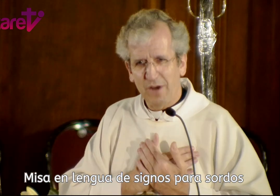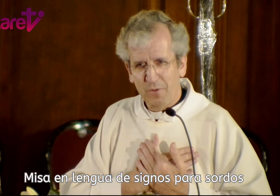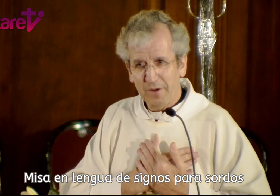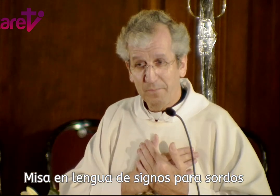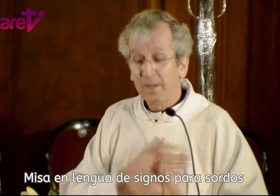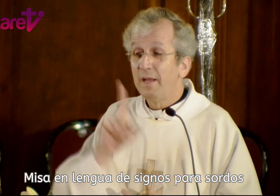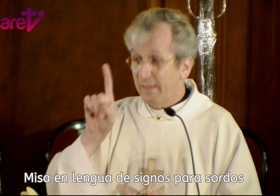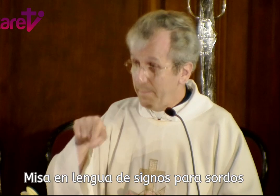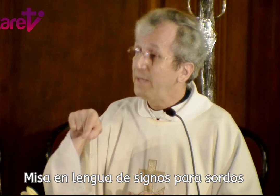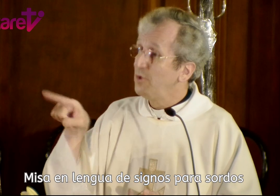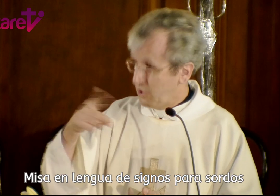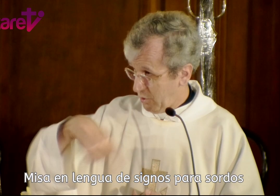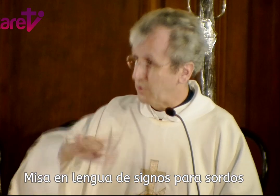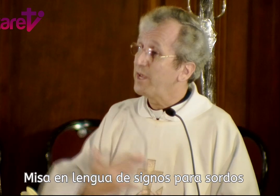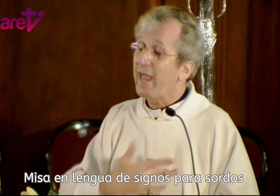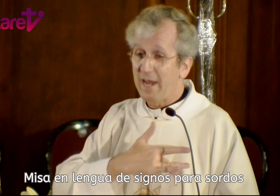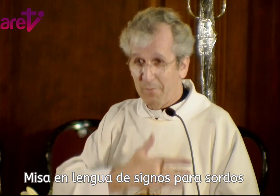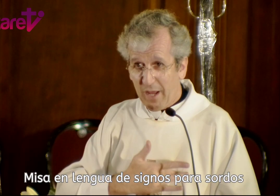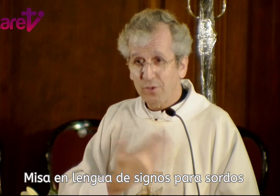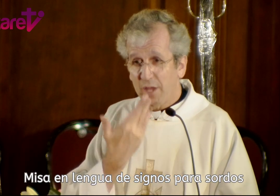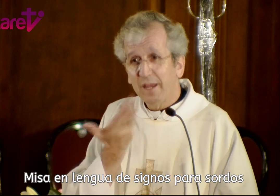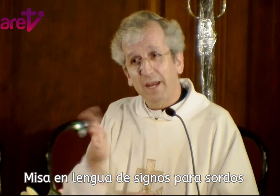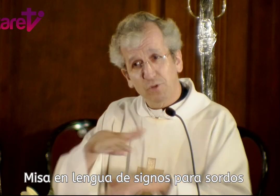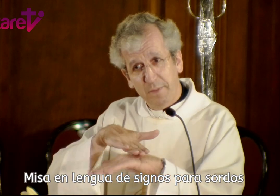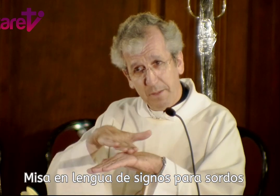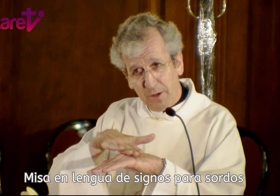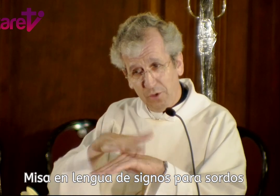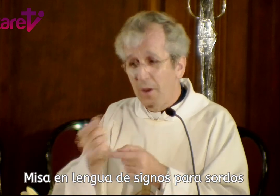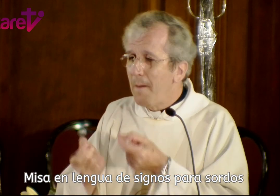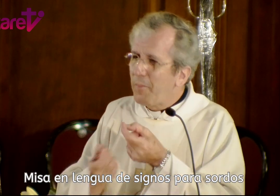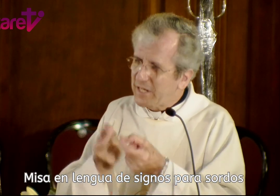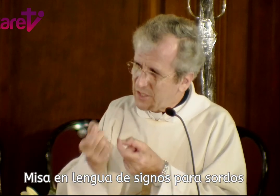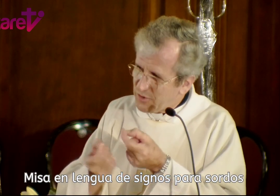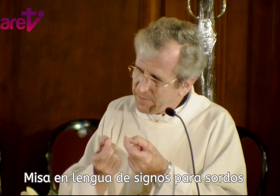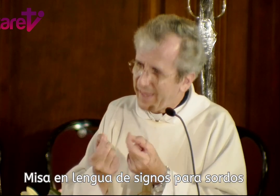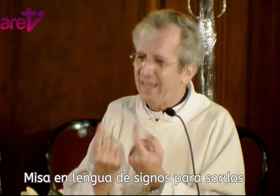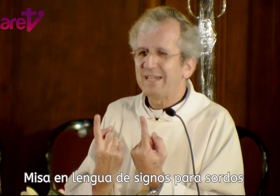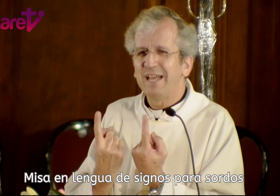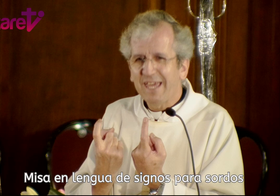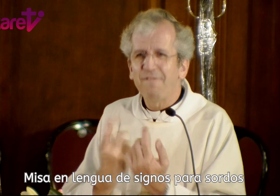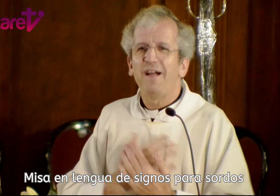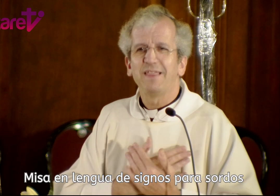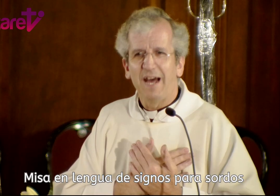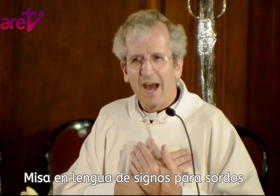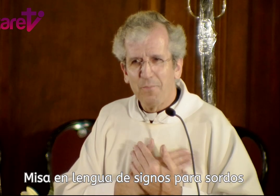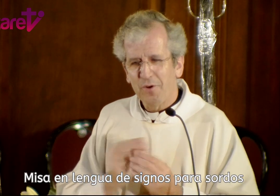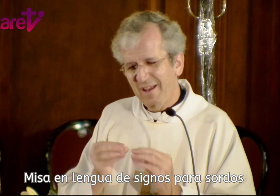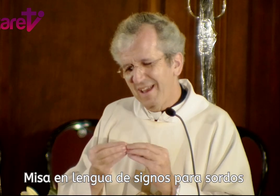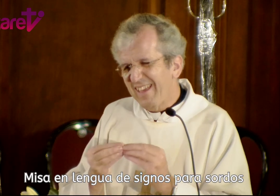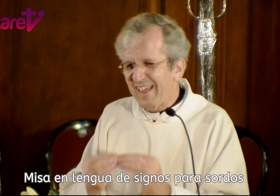amor. También nosotros, enamorados, queremos pedir perdón por esas cosas pequeñas que falta amor, que